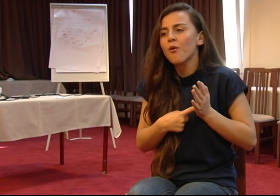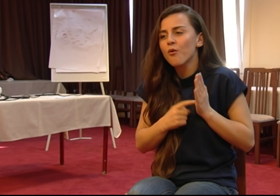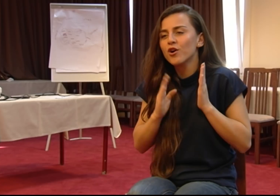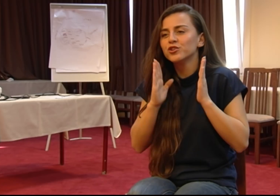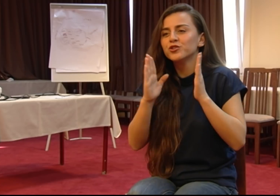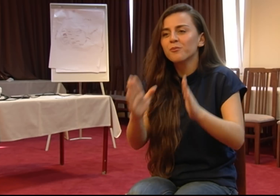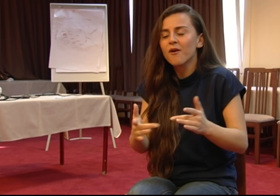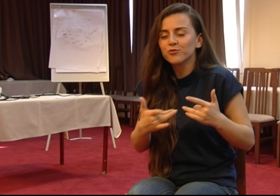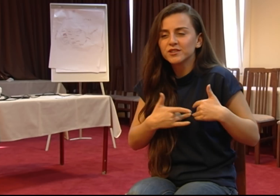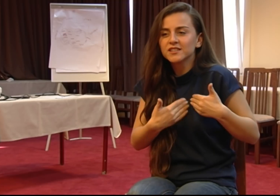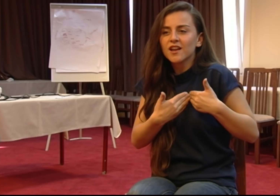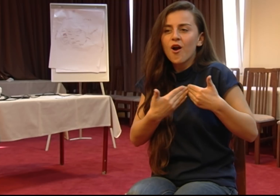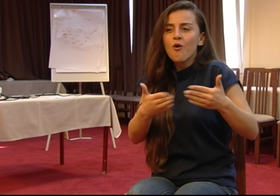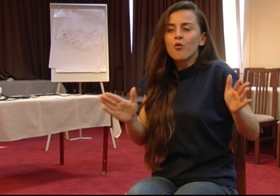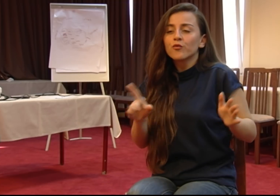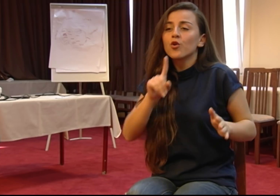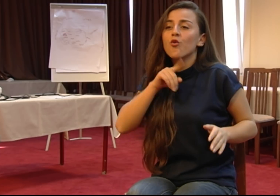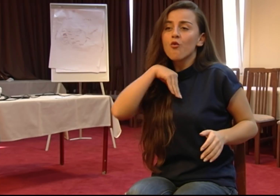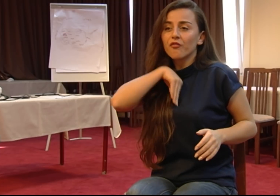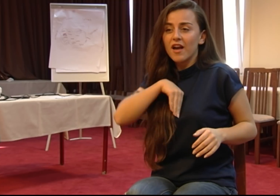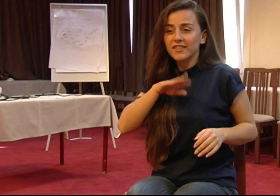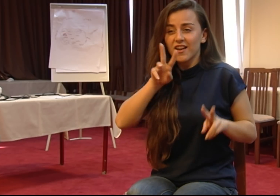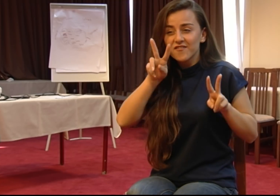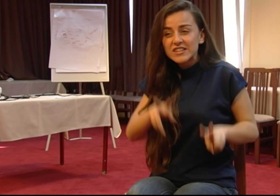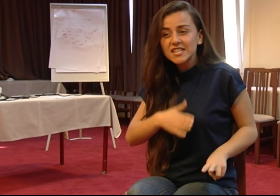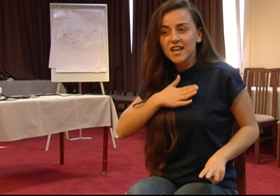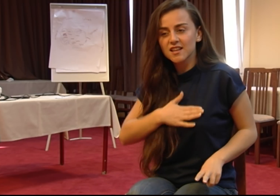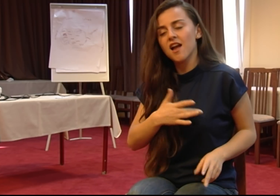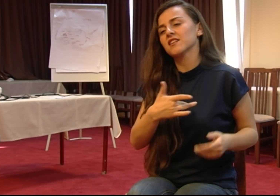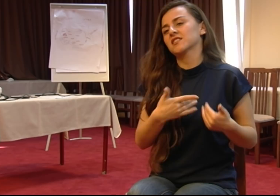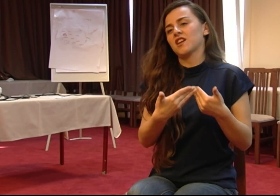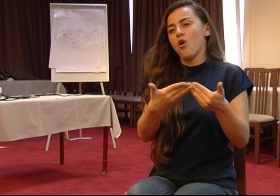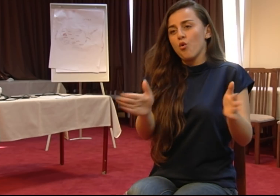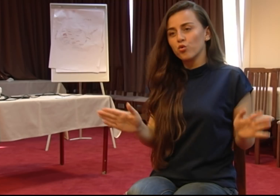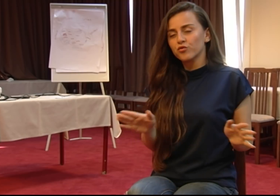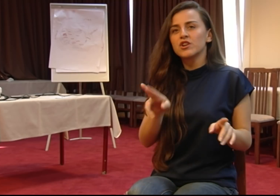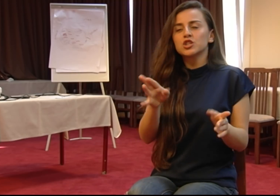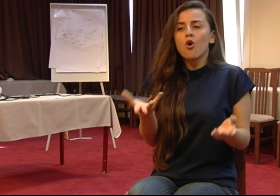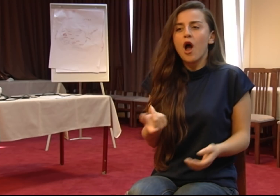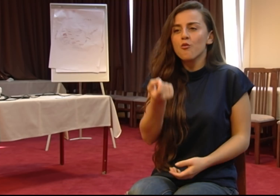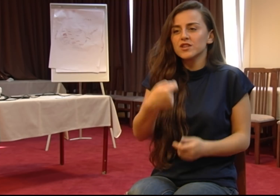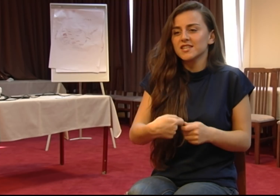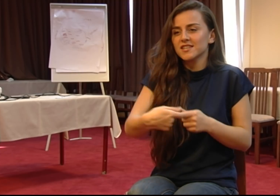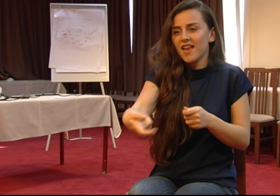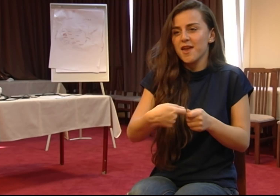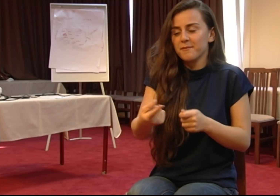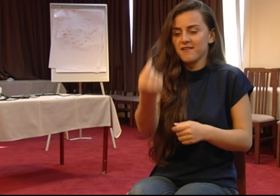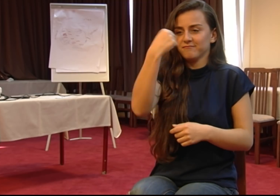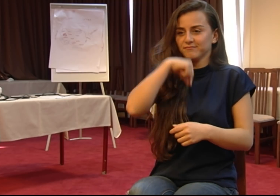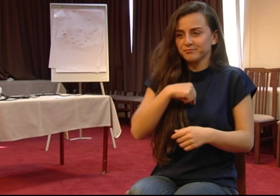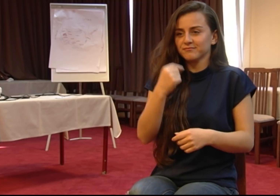добре. Сега сватив дека Господ ми го покажува патот и го отвора моето срце за тој да влезе и да живее во